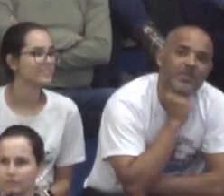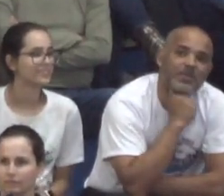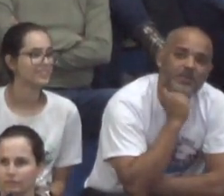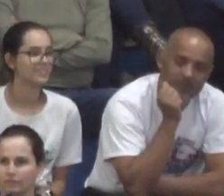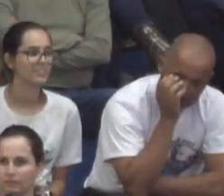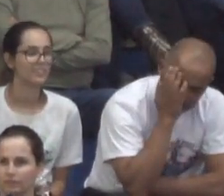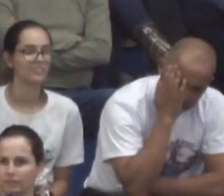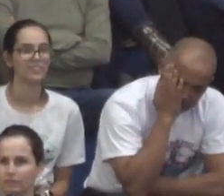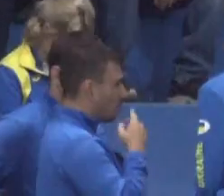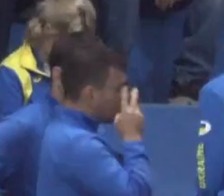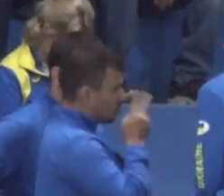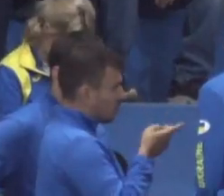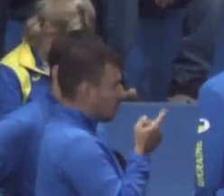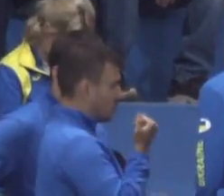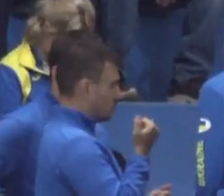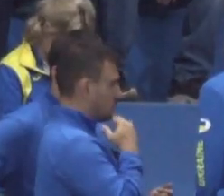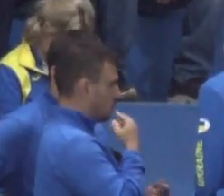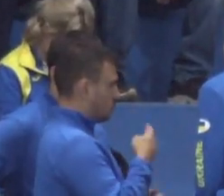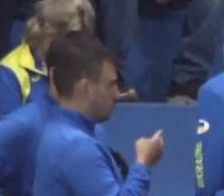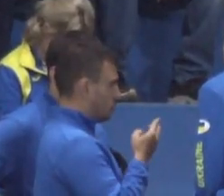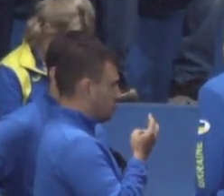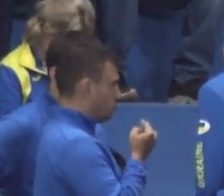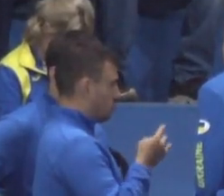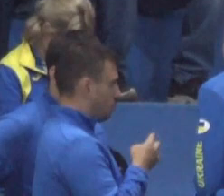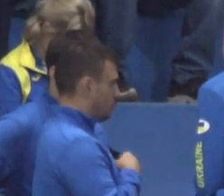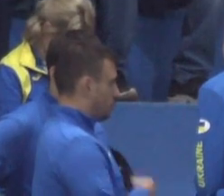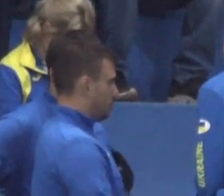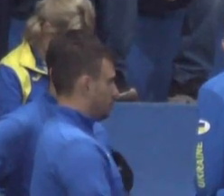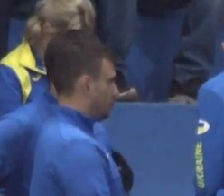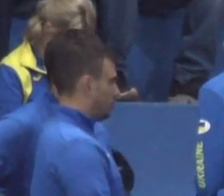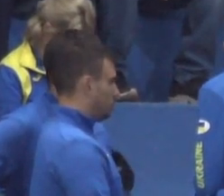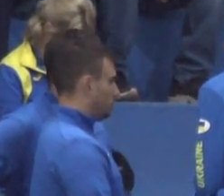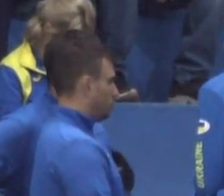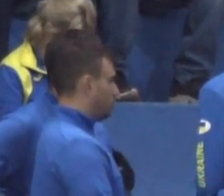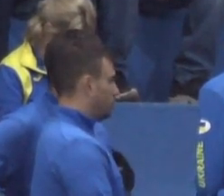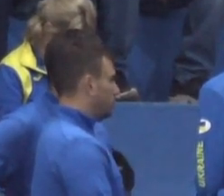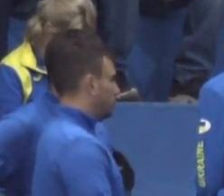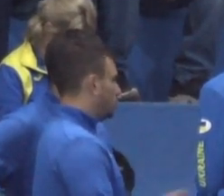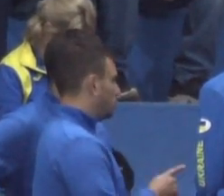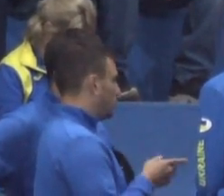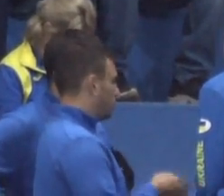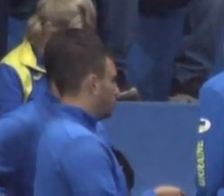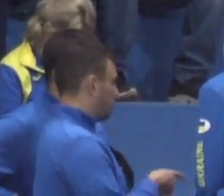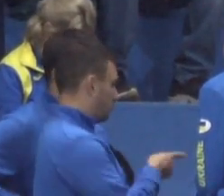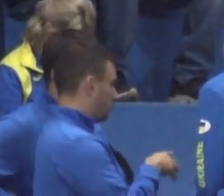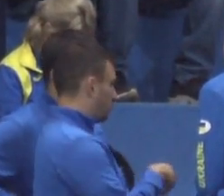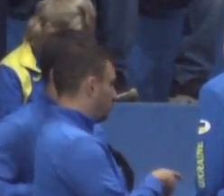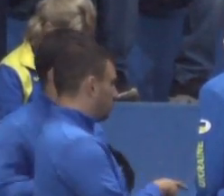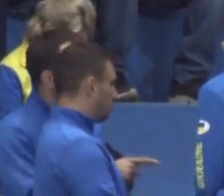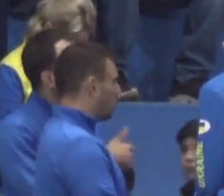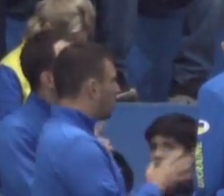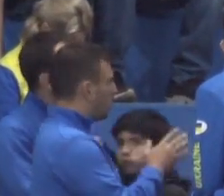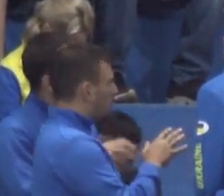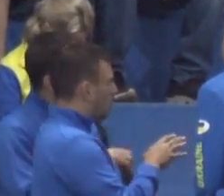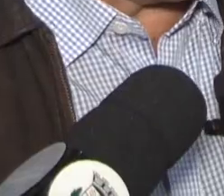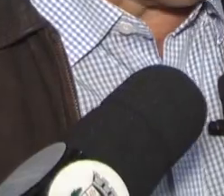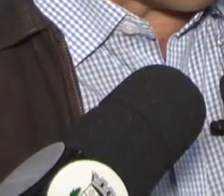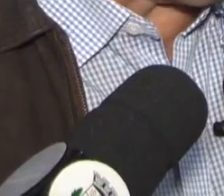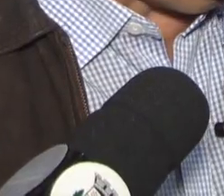é uma troca, né? E essa troca é muito positiva, porque além deles aprenderem, nós aprendemos também com eles. E aqui a gente mostra